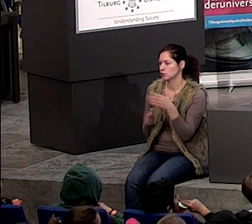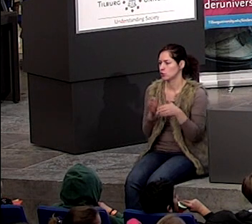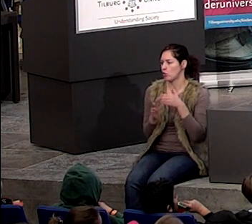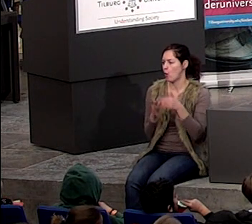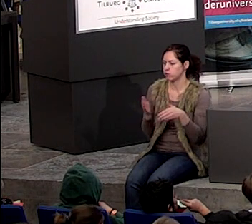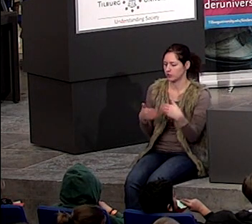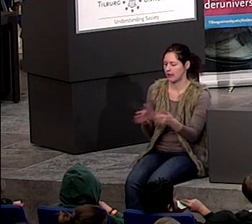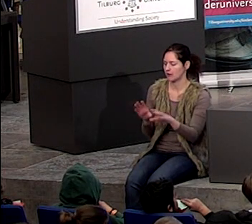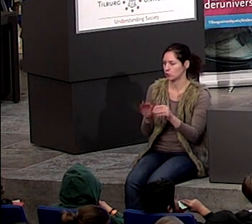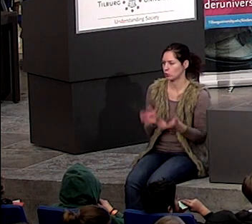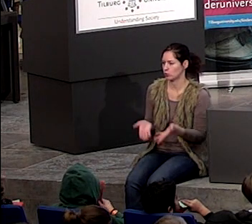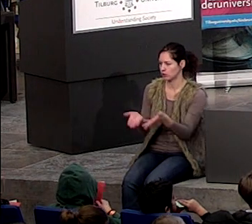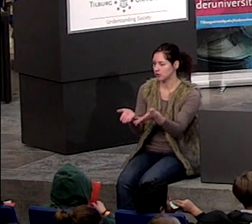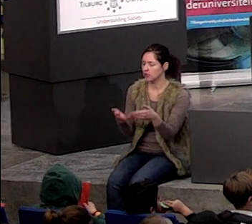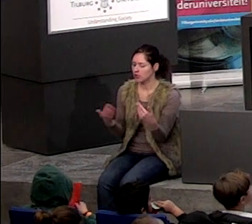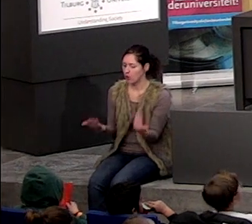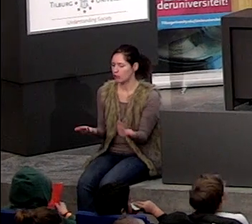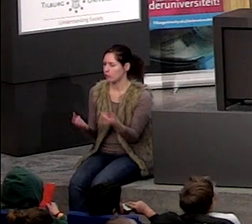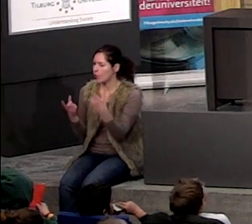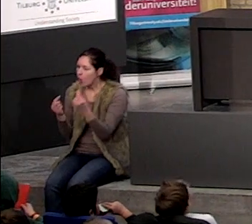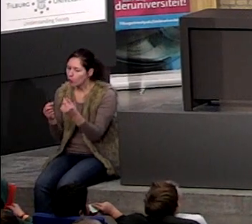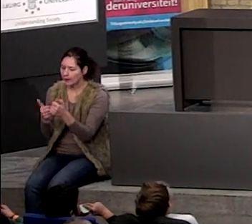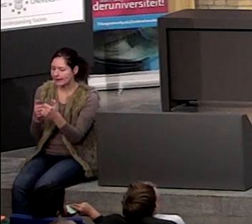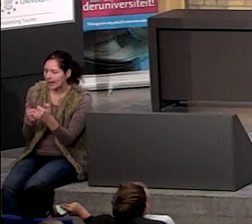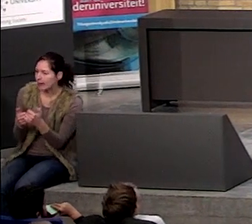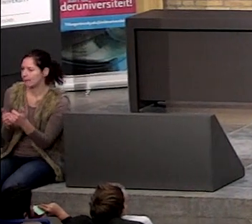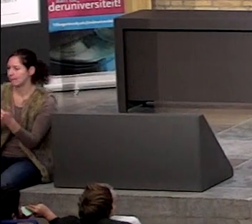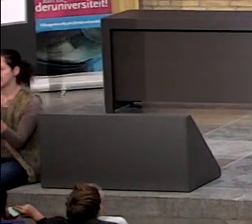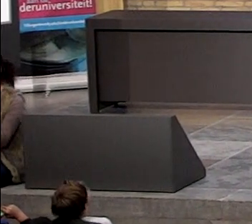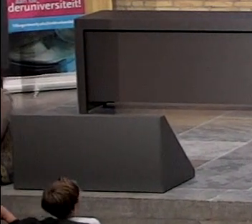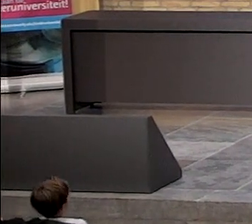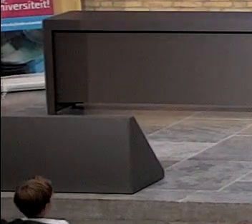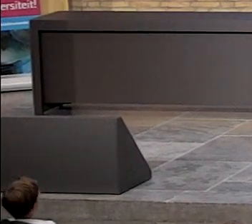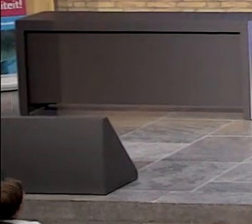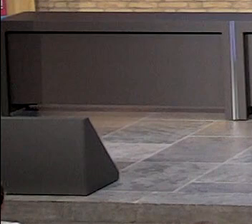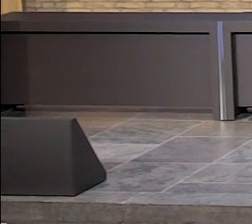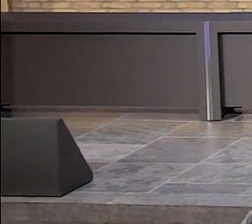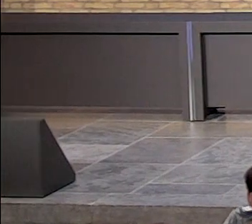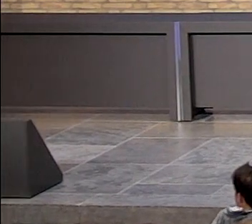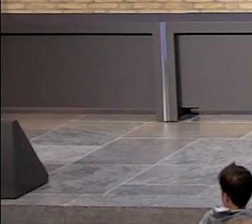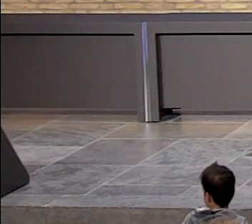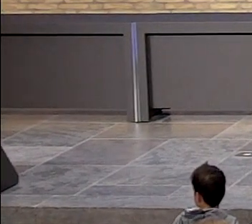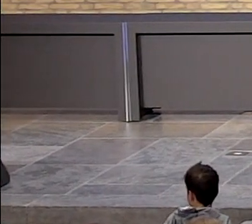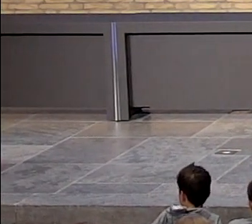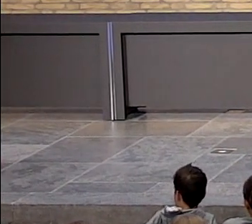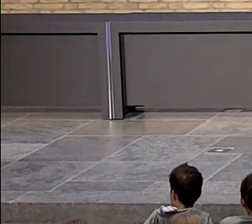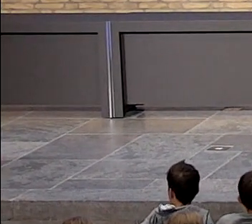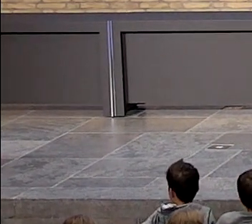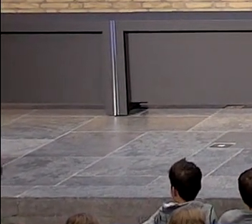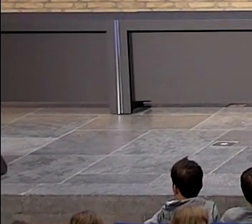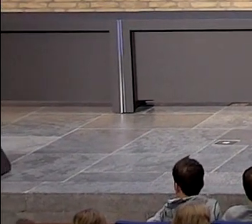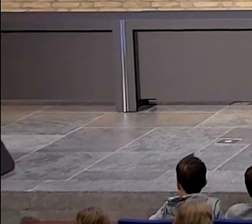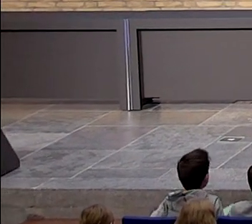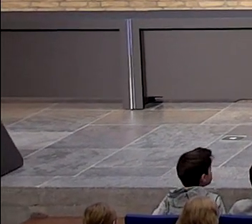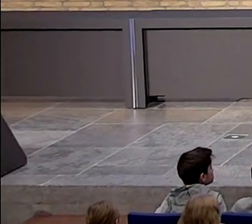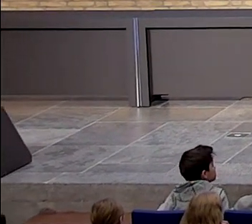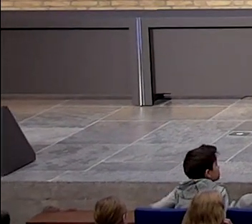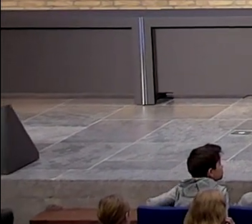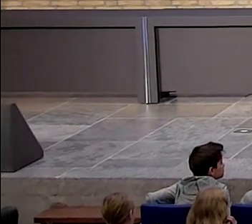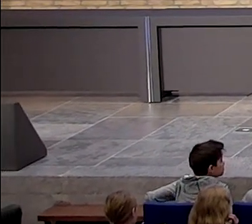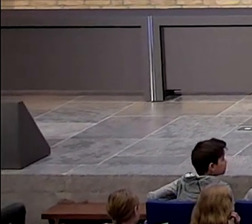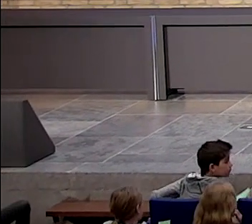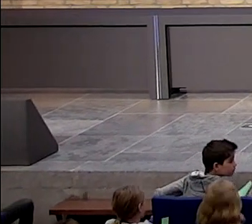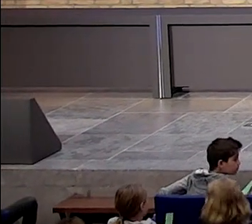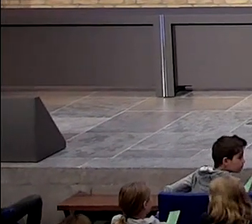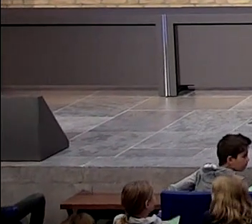of door een leuke game. Er zijn inmiddels hele mooie games waarmee je bijvoorbeeld geschiedenislessen kunt